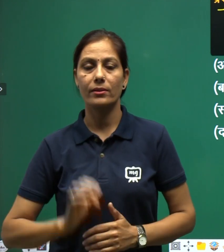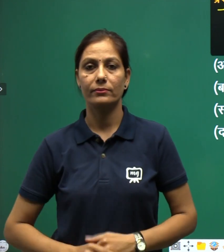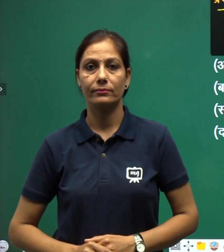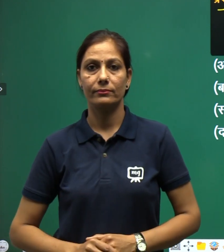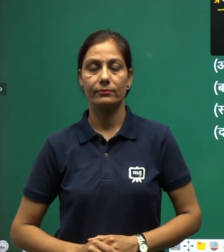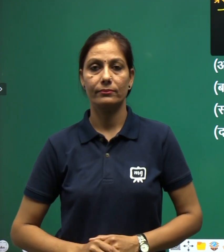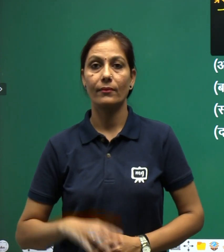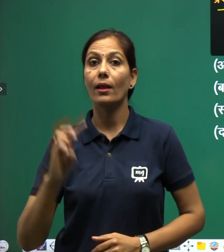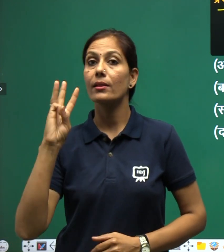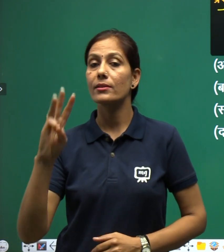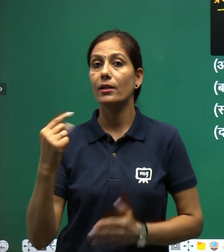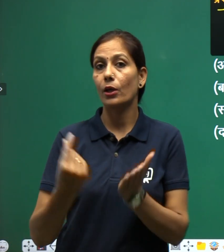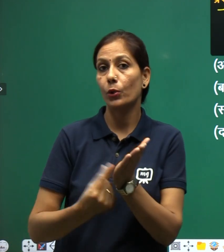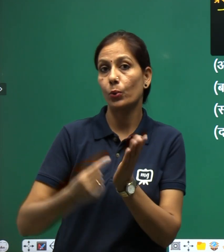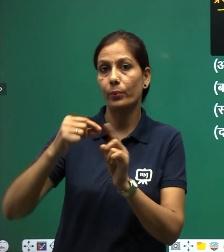तीसरा उत्तर प्रदेश,